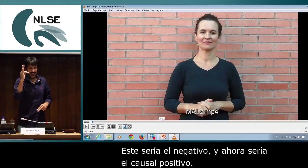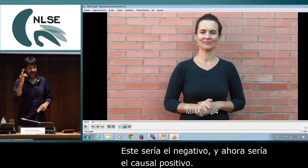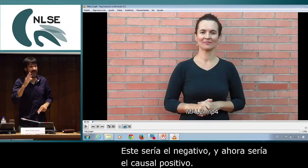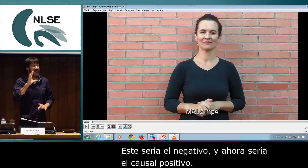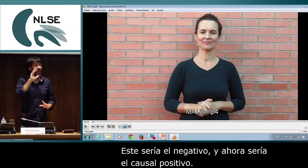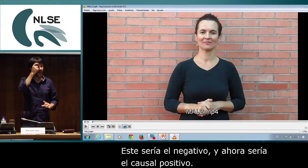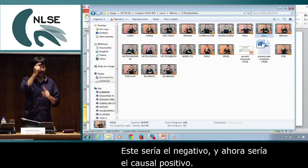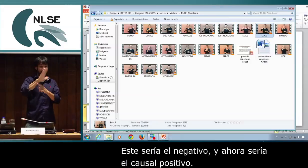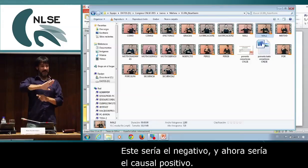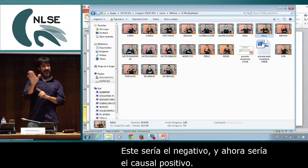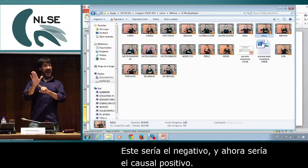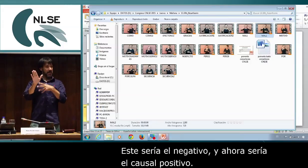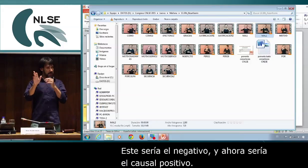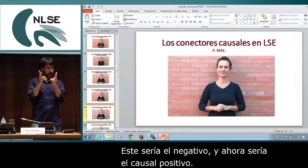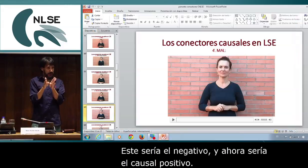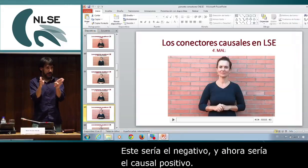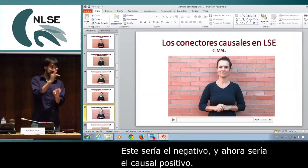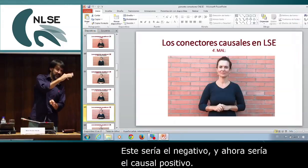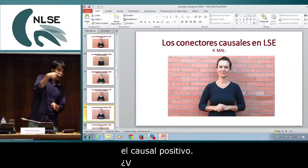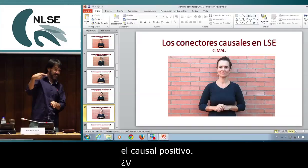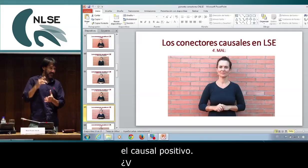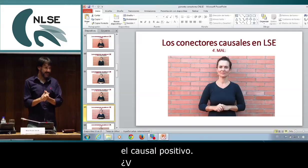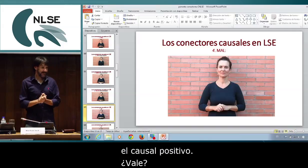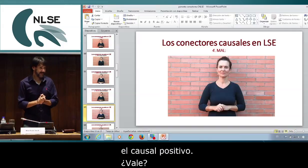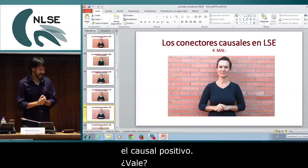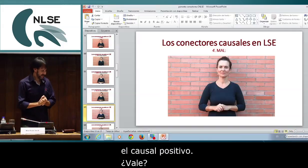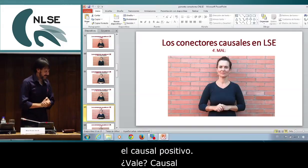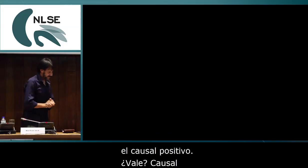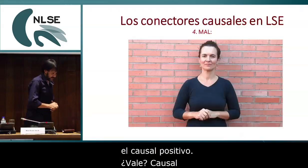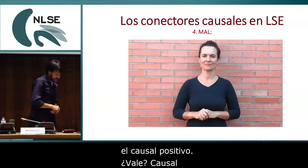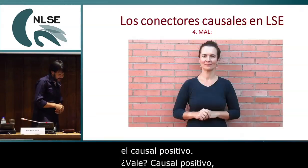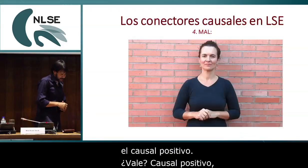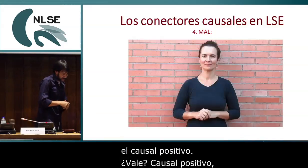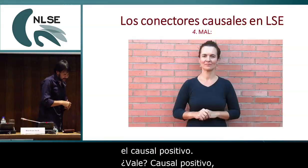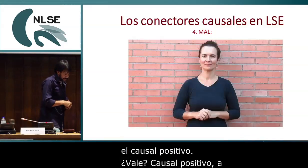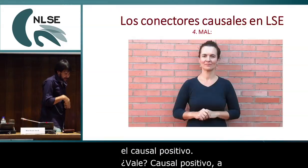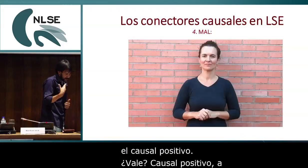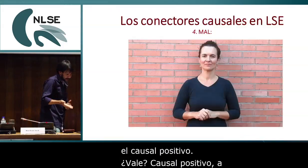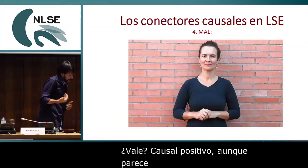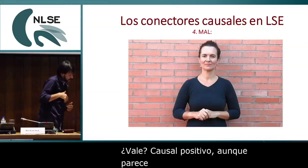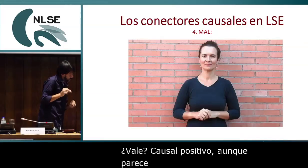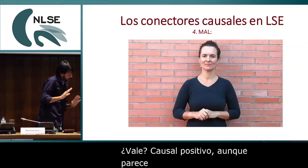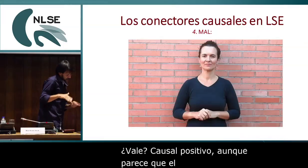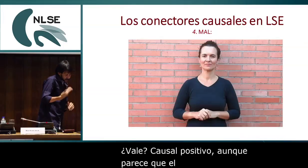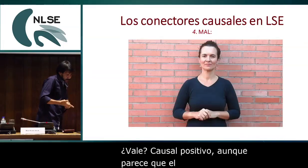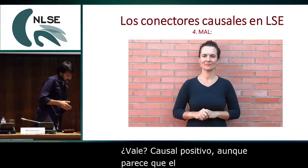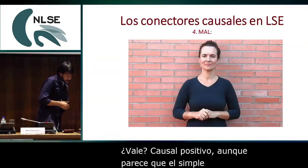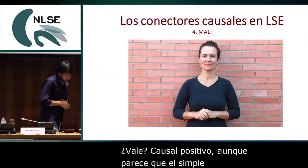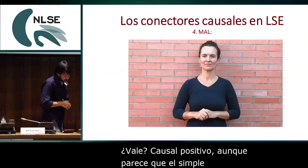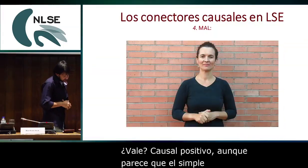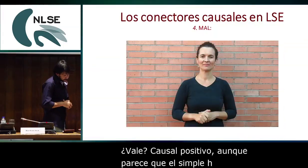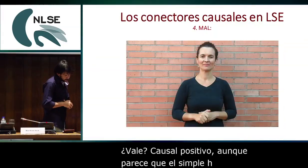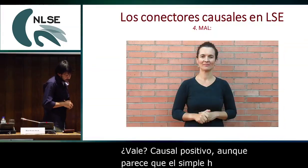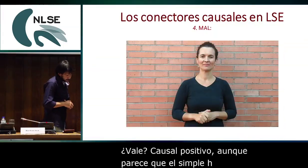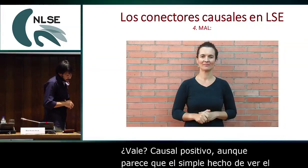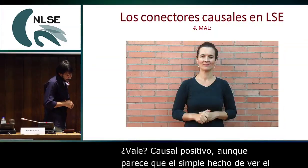¿Vale? Causal positivo, aunque parece que el simple hecho de ver el signo mal nos centramos solo en su